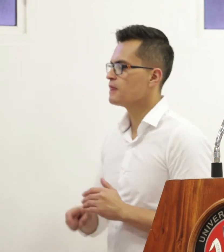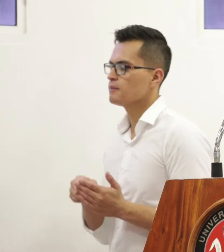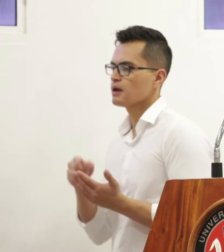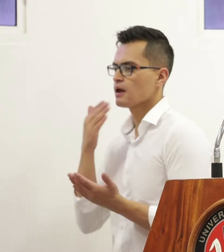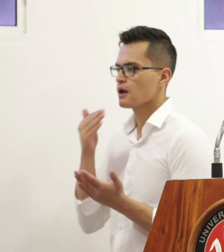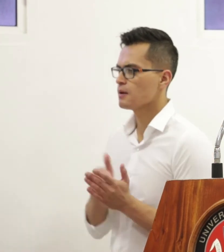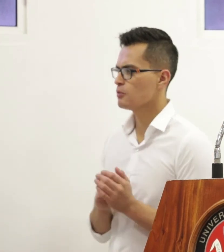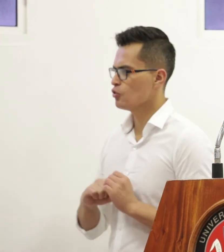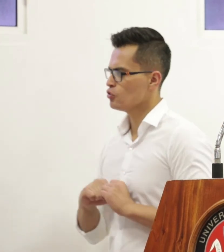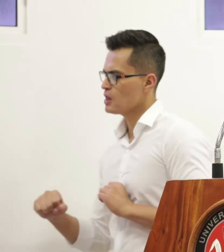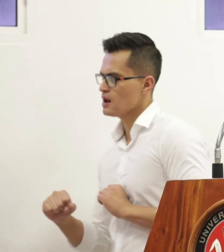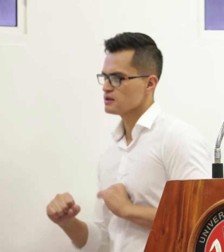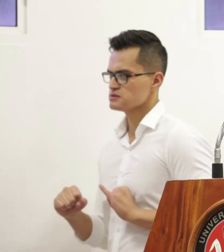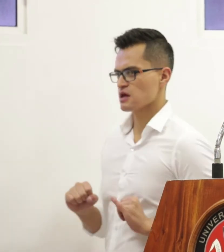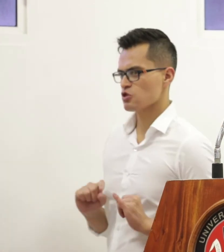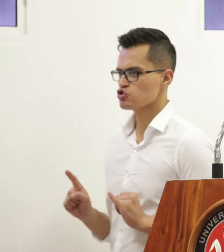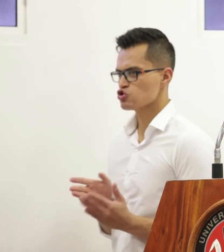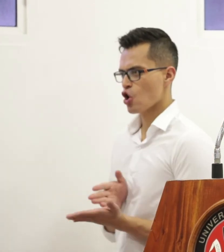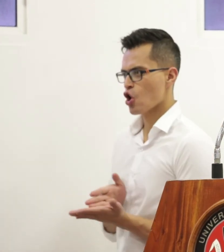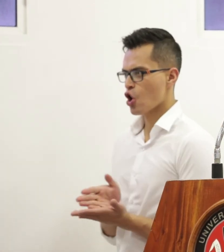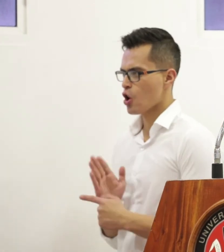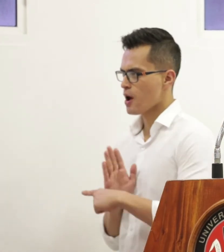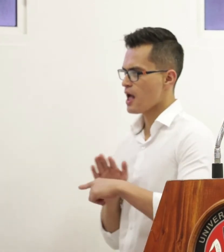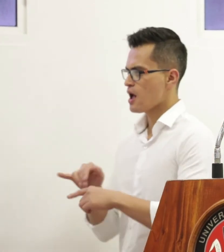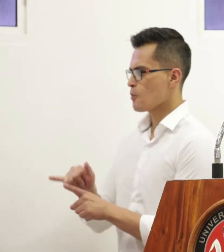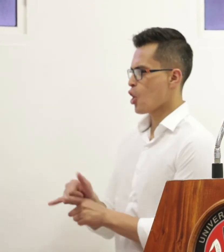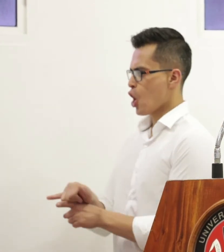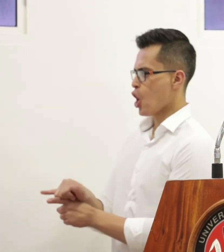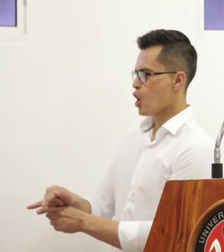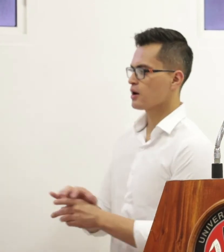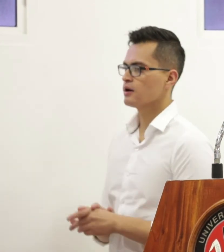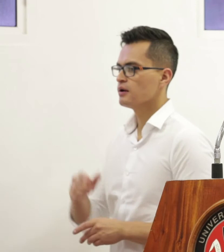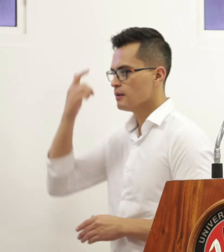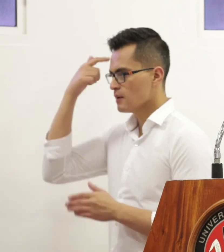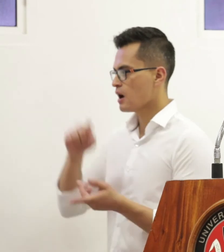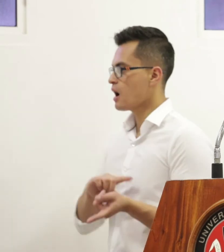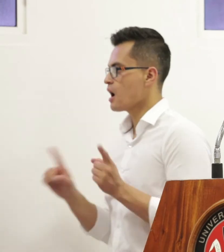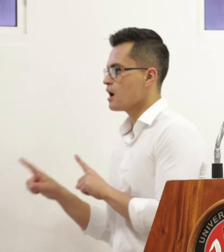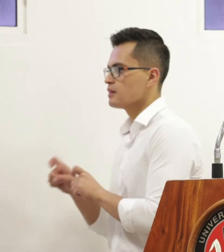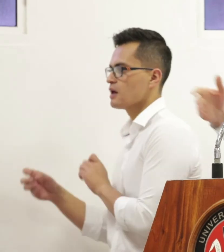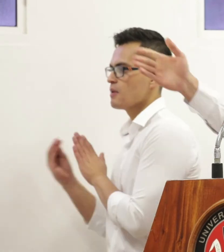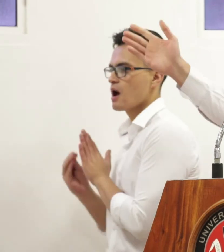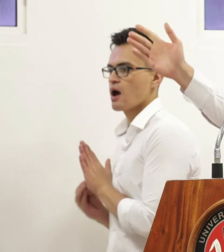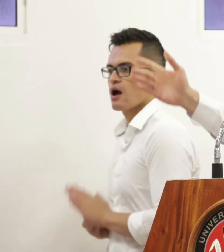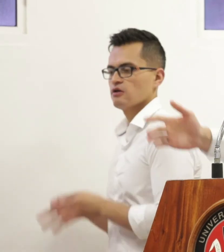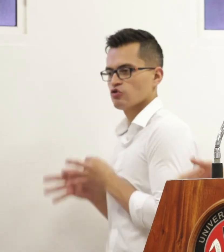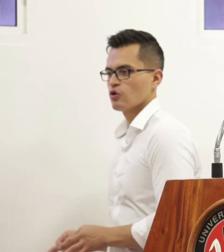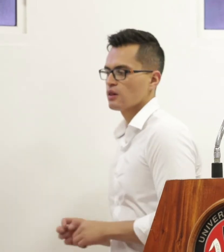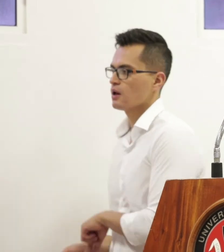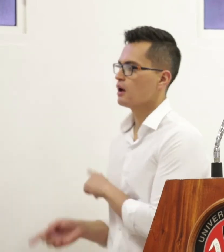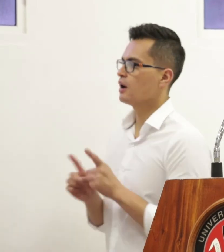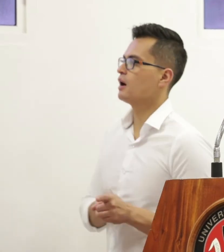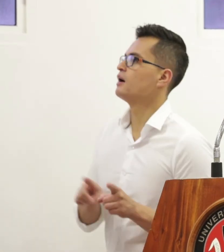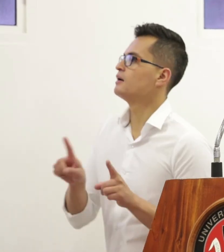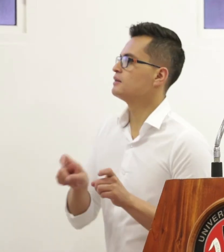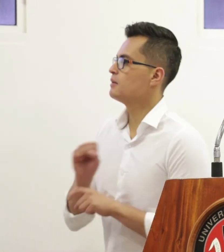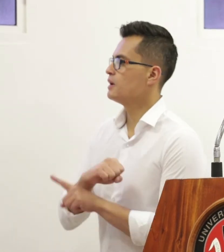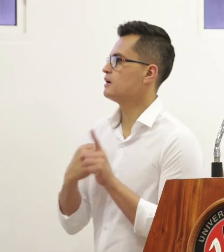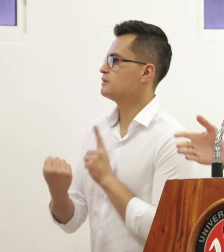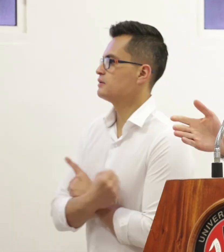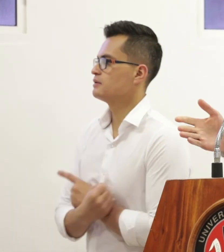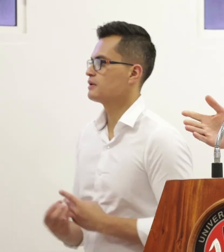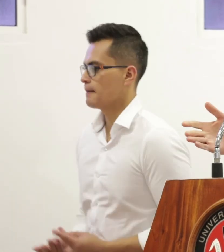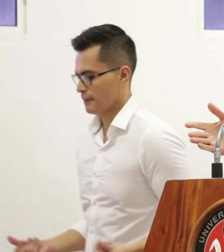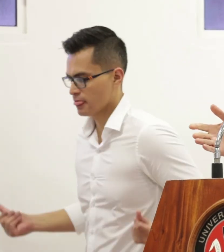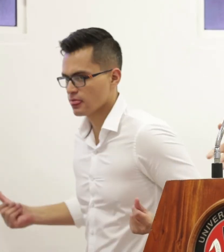las polarizaciones, hemos visto que de un extremo se llevaron la agenda de seguridad en este país y por el otro extremo se llevaron la agenda social y